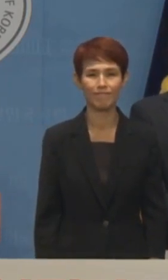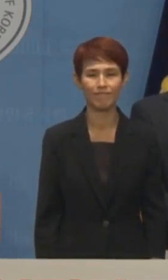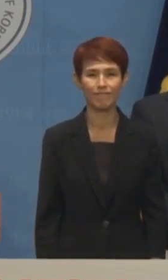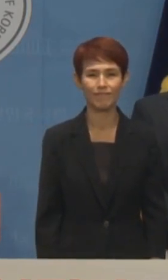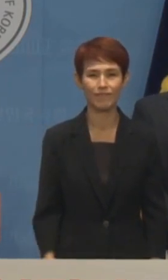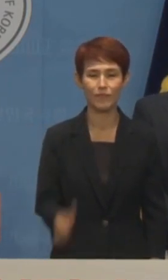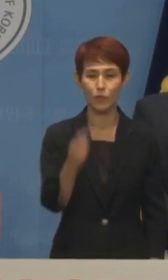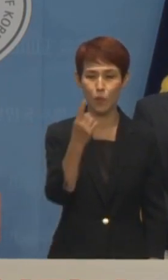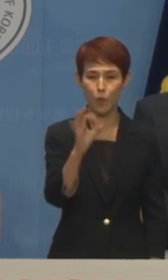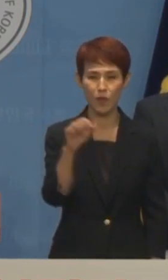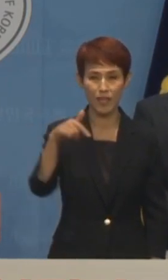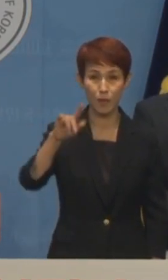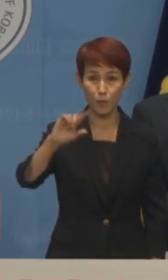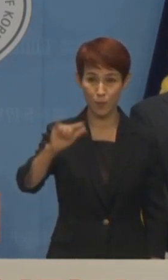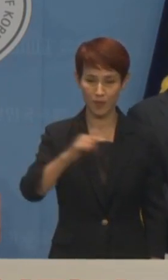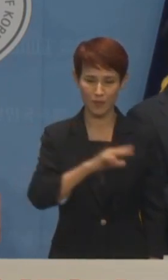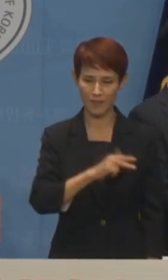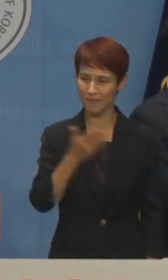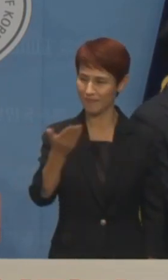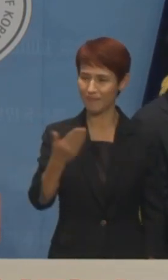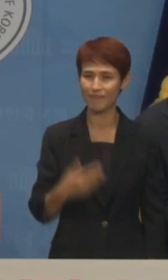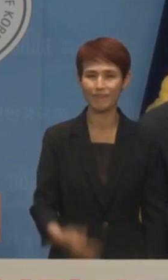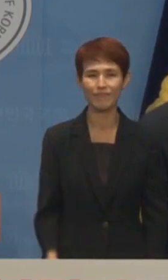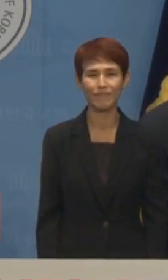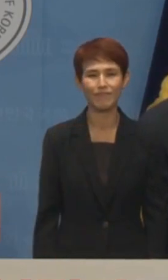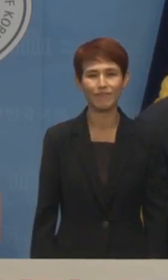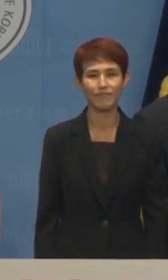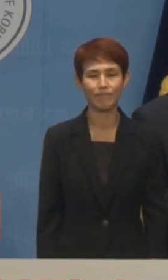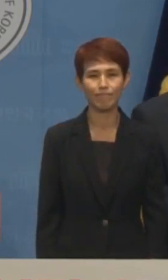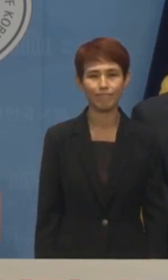네, 우리 민주당의 홍기현 의원님도 참석하셨습니다.